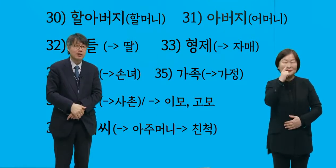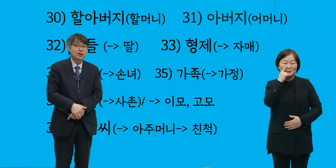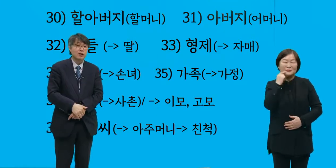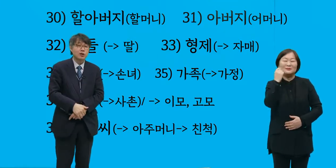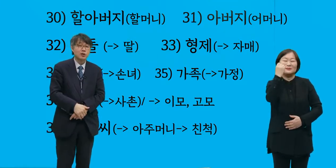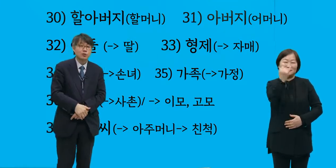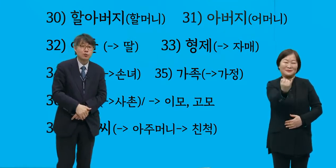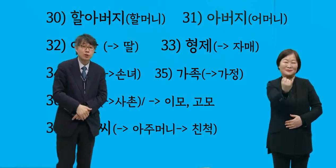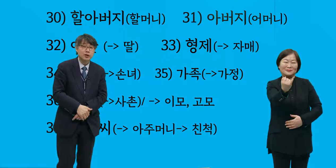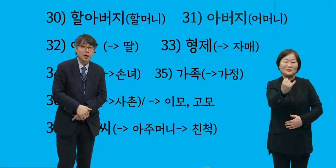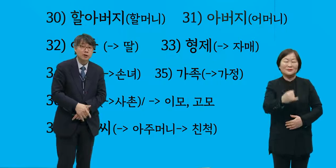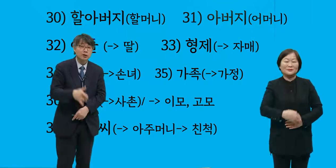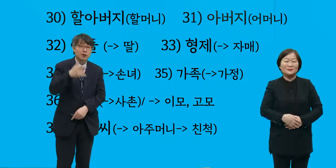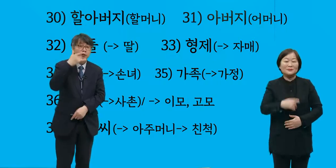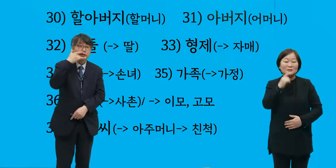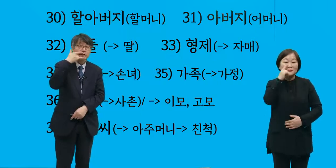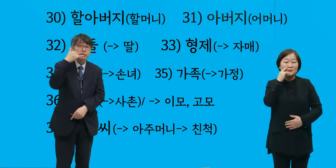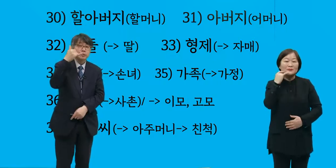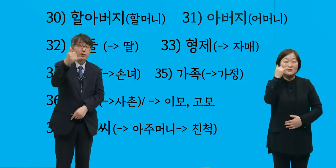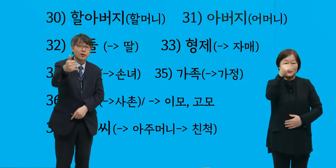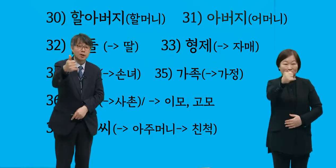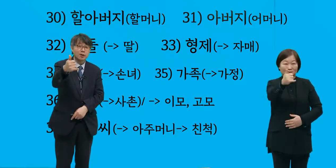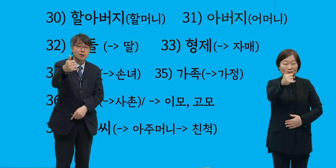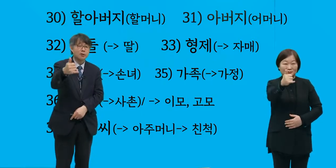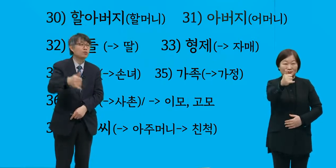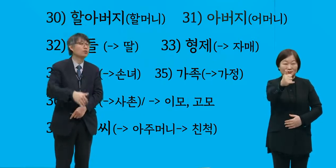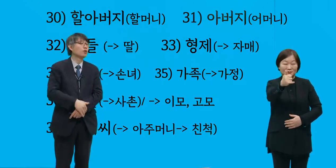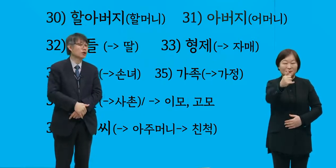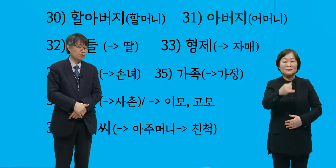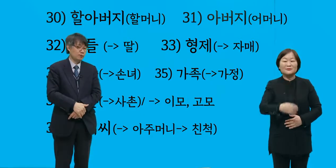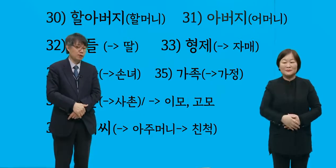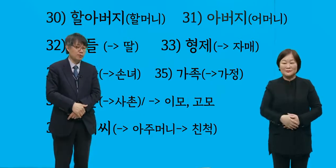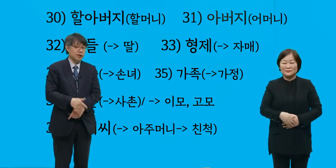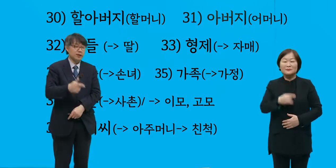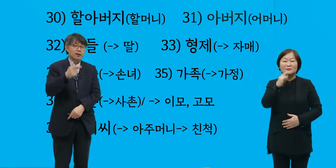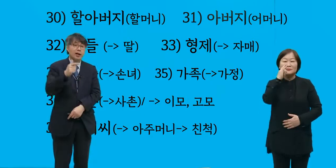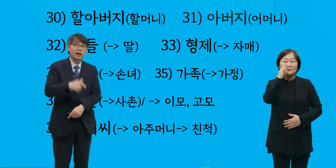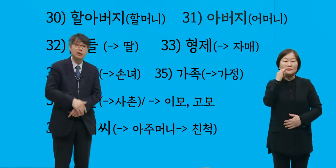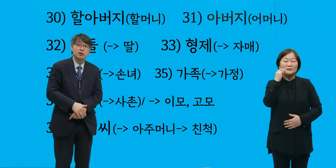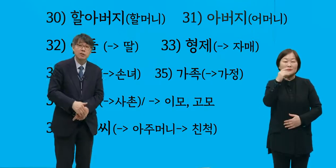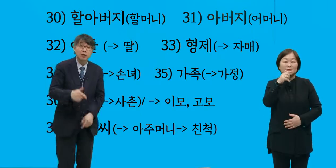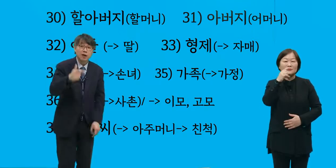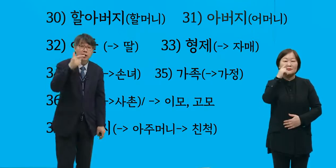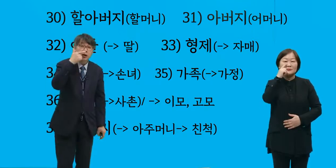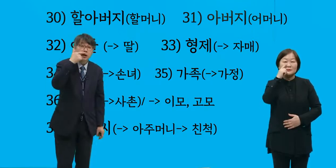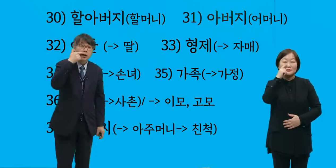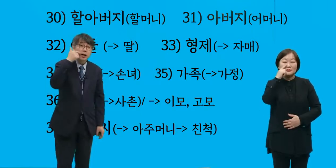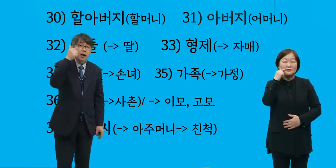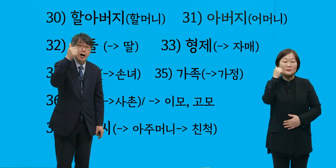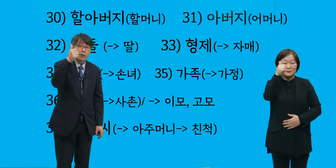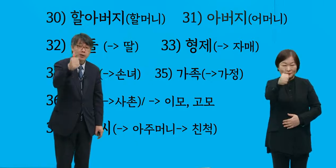근데 그걸 동시에 하면 이렇게 하면 부모님이 됩니다. 자, 천천히 한번 해볼까요? 아버지,